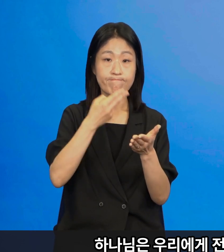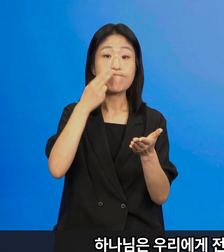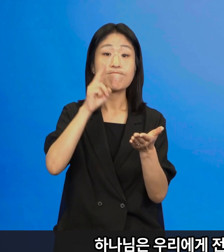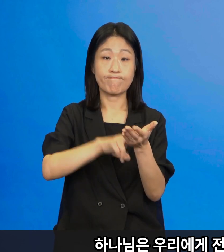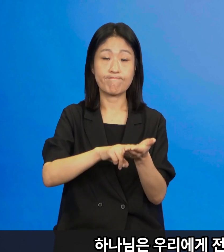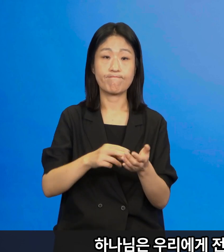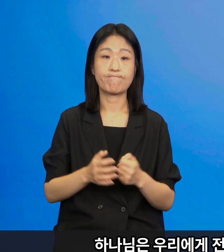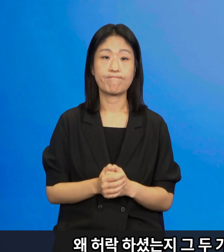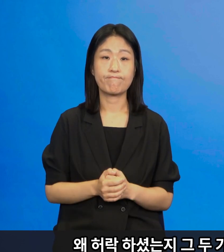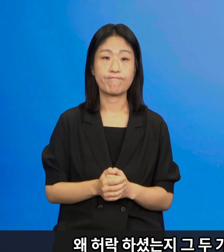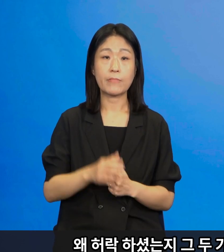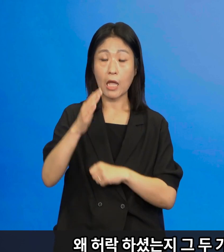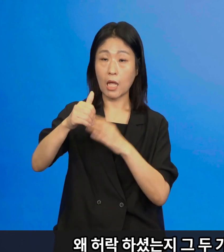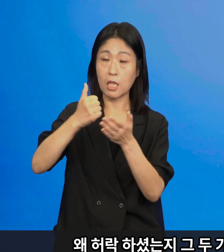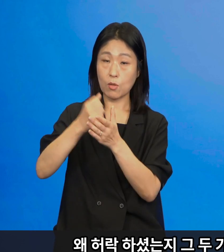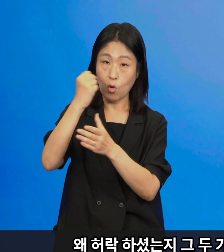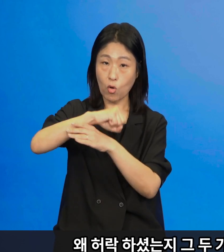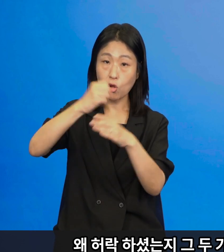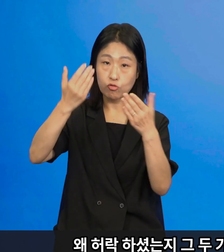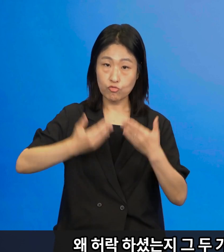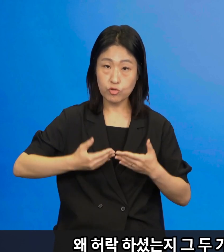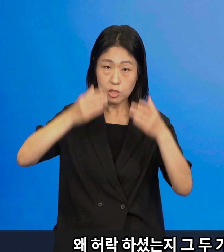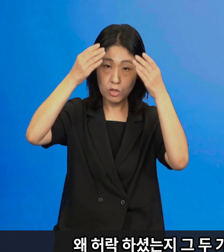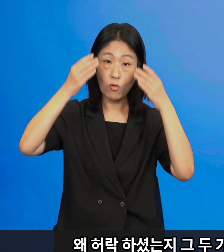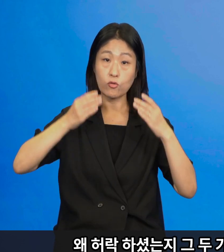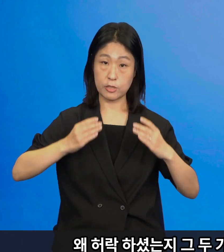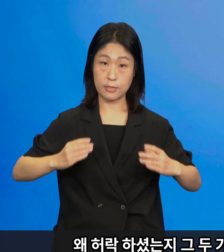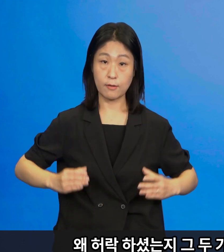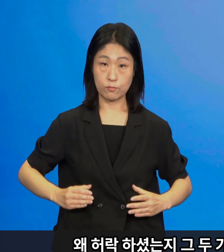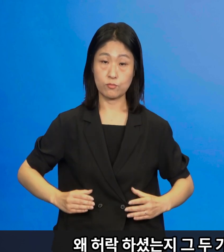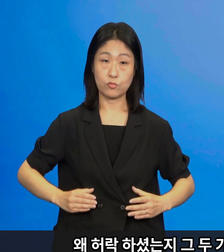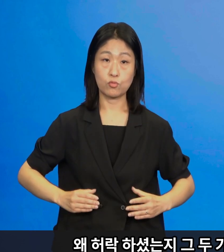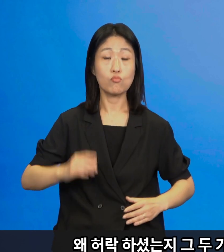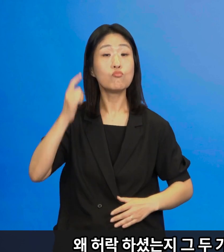전신갑주를 허락하셨는데요, 왜 허락하셨는지 그 두 가지가